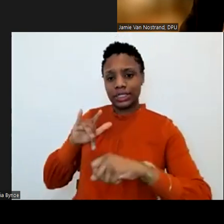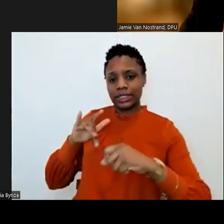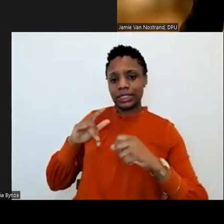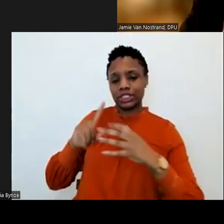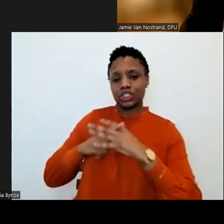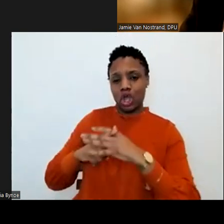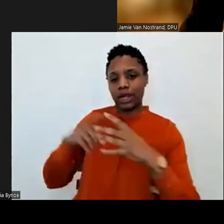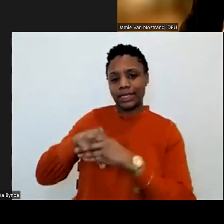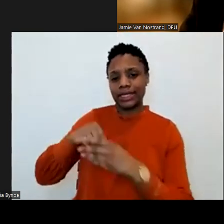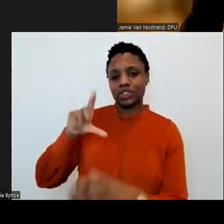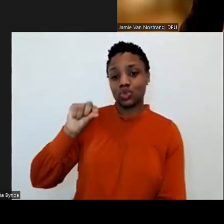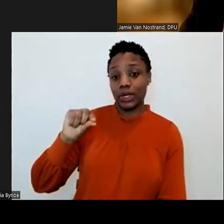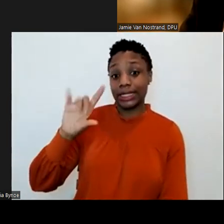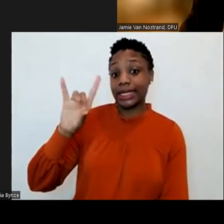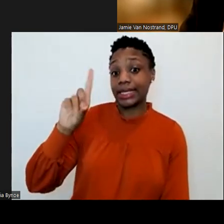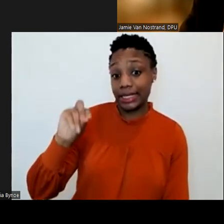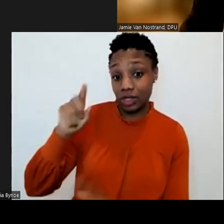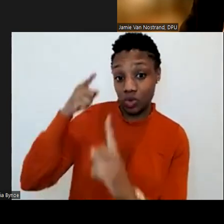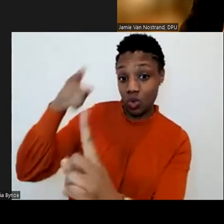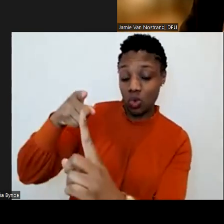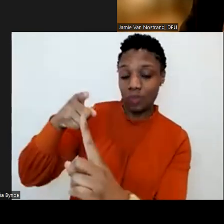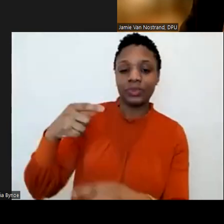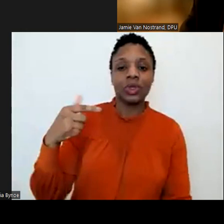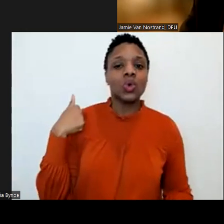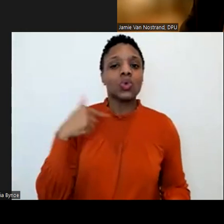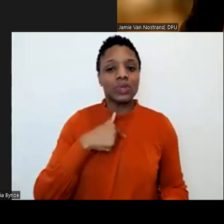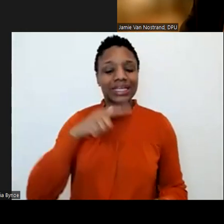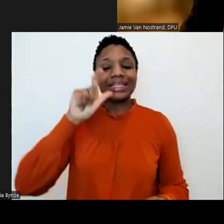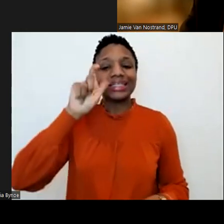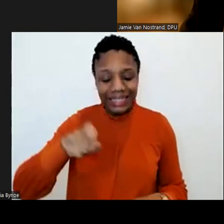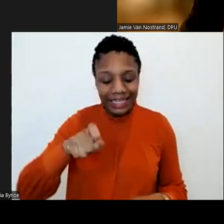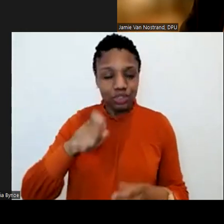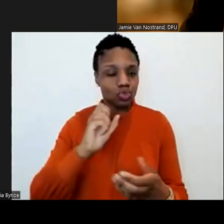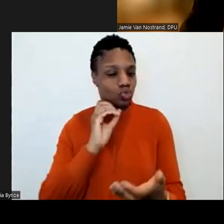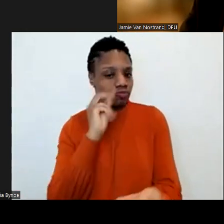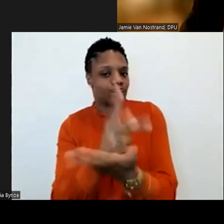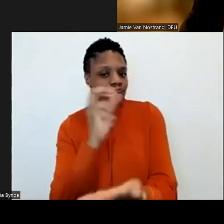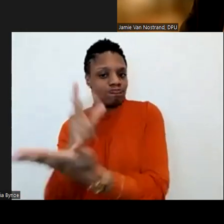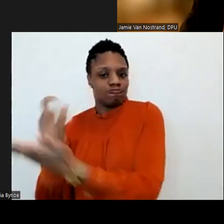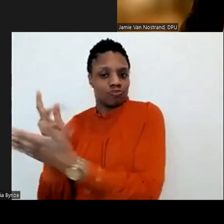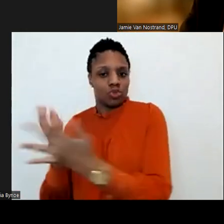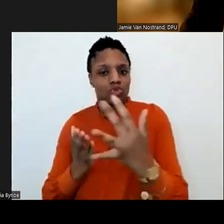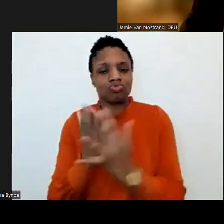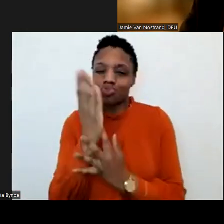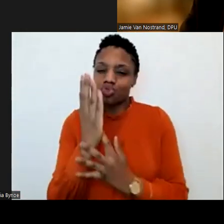carbonización una de las cosas que se dijo claramente es